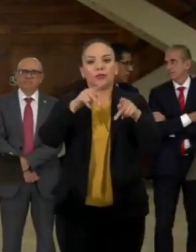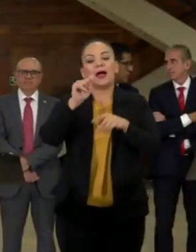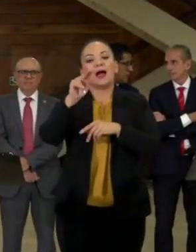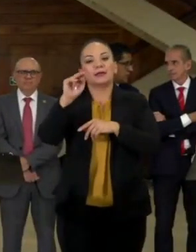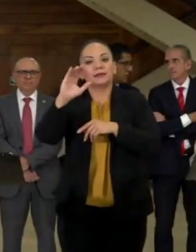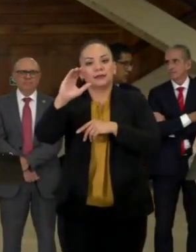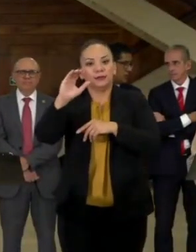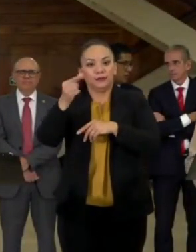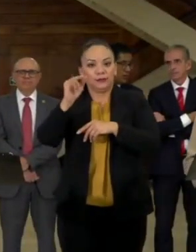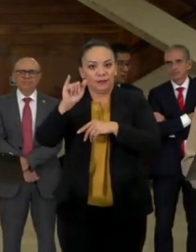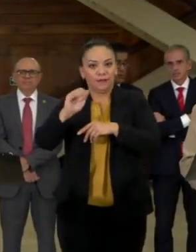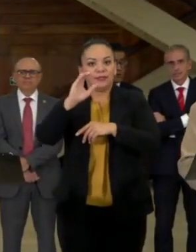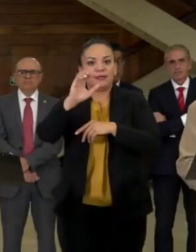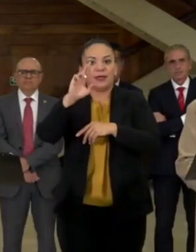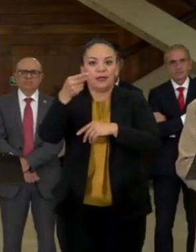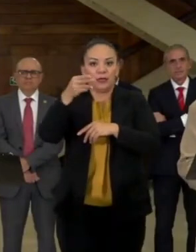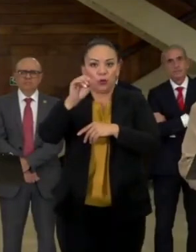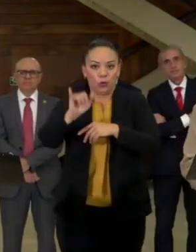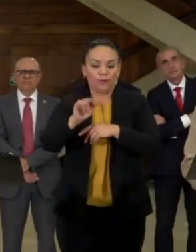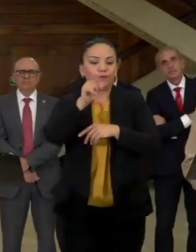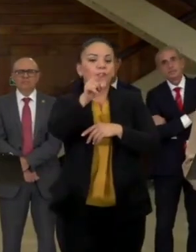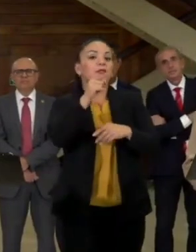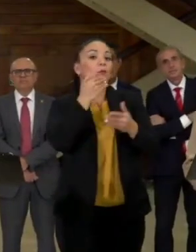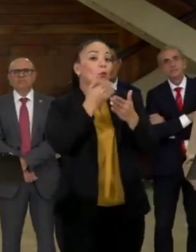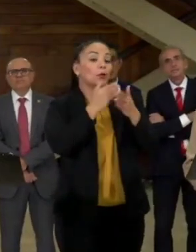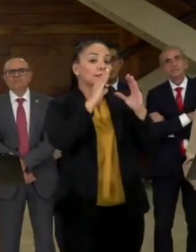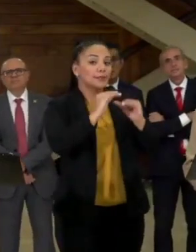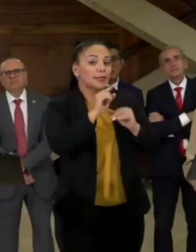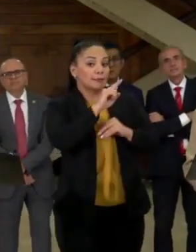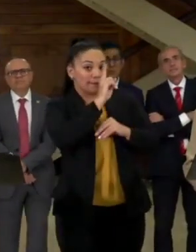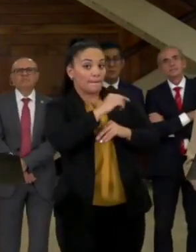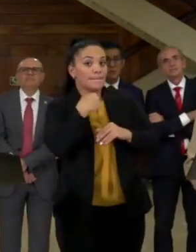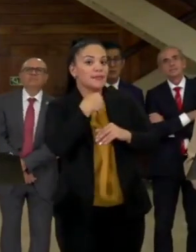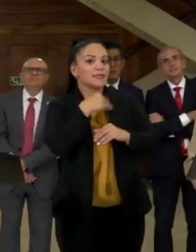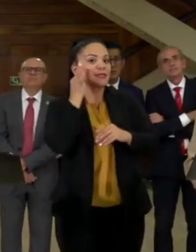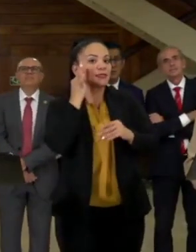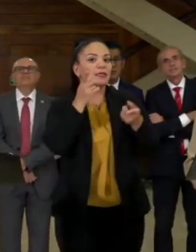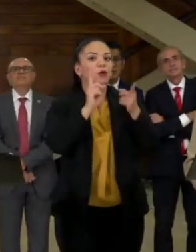CR Hoy. Buenas tardes. Ministra, quisiera consultarle cuál